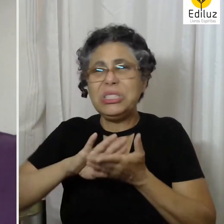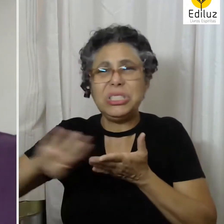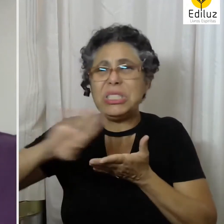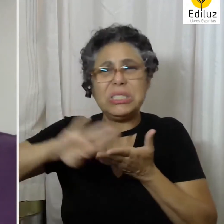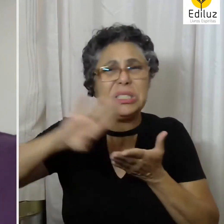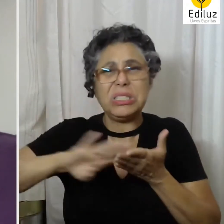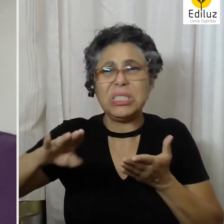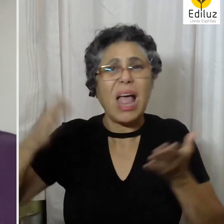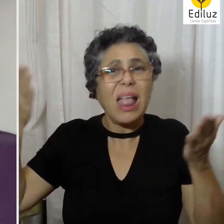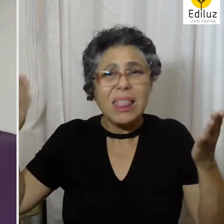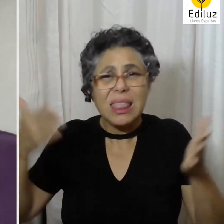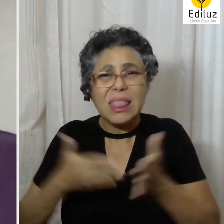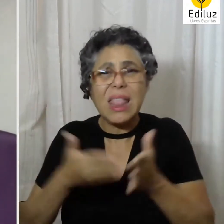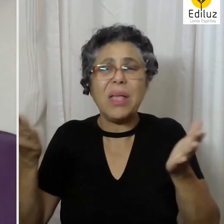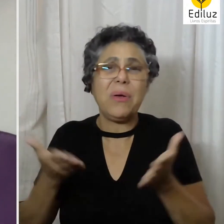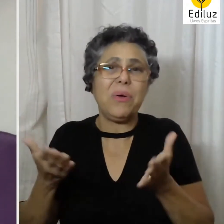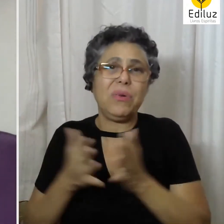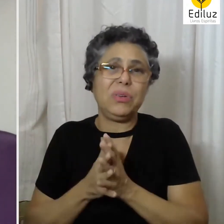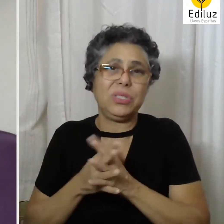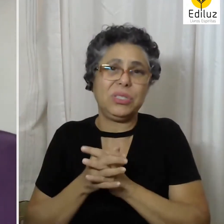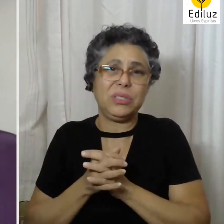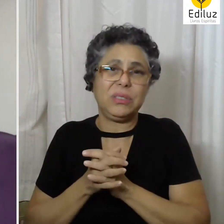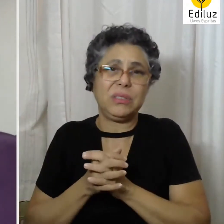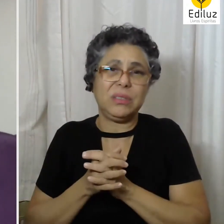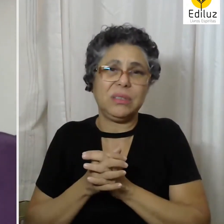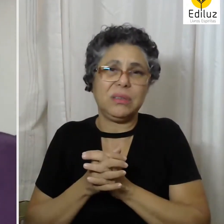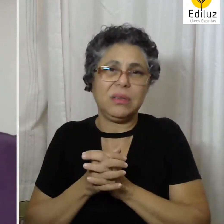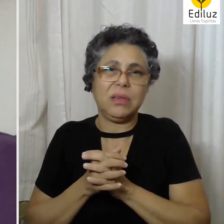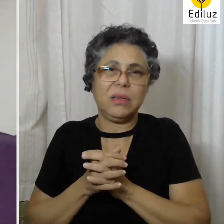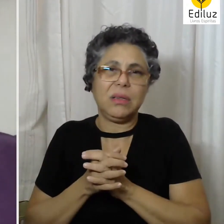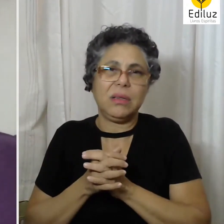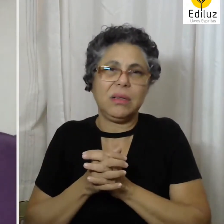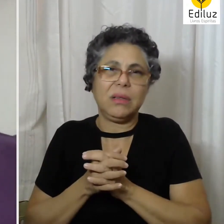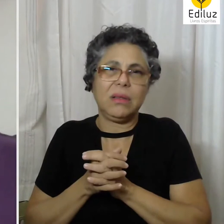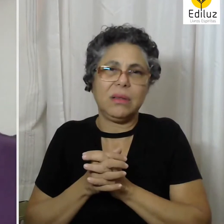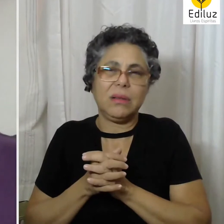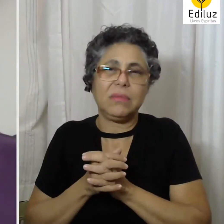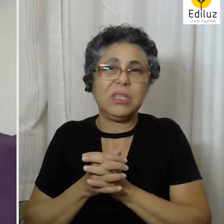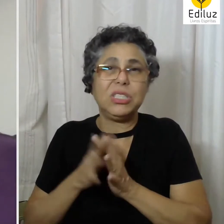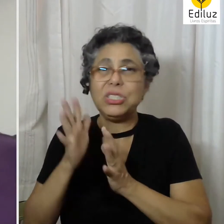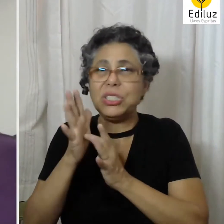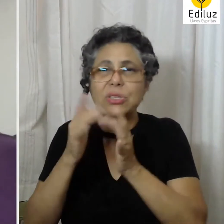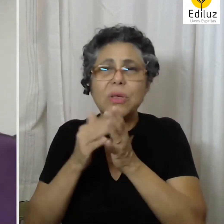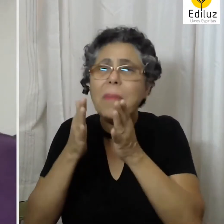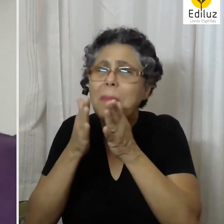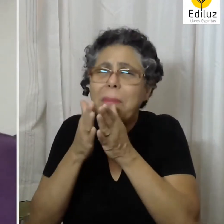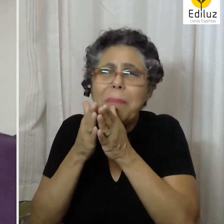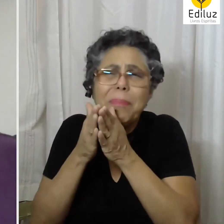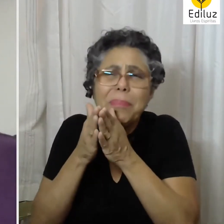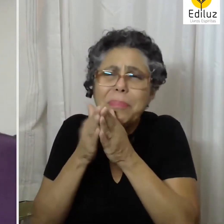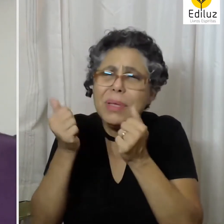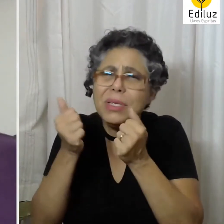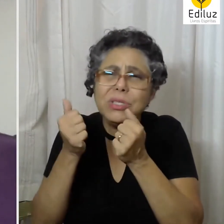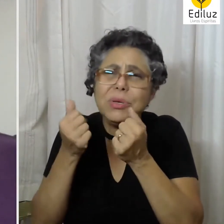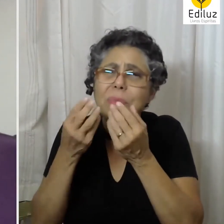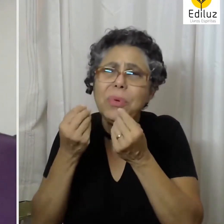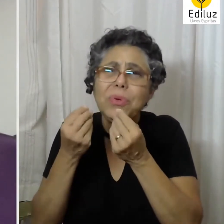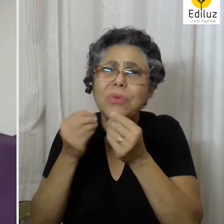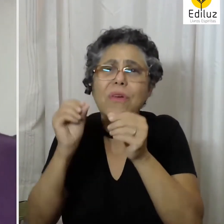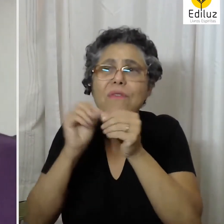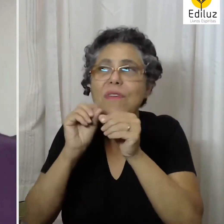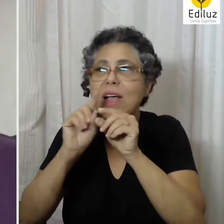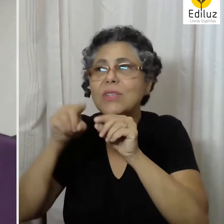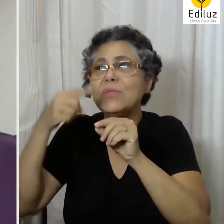hoje. E não obstante, o apelo feito pelo Divino Mestre, fazei pelo outro o